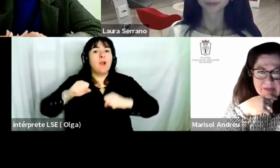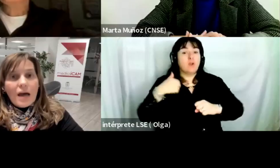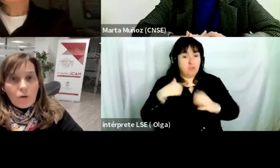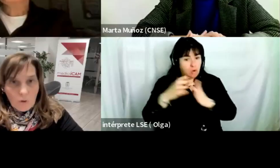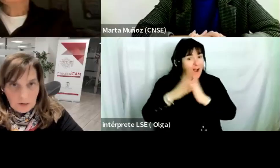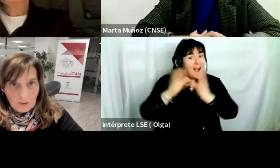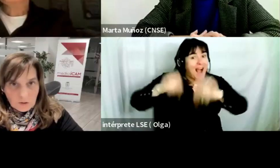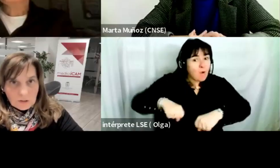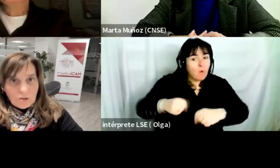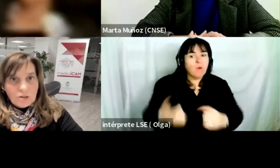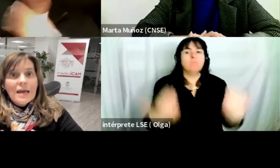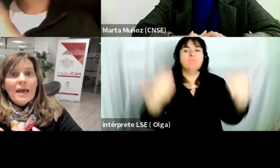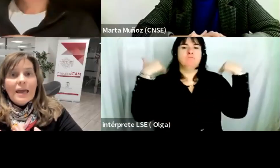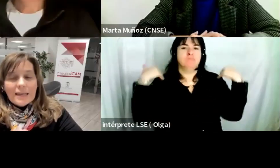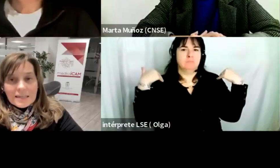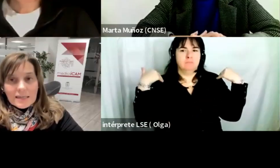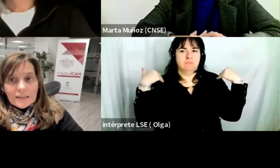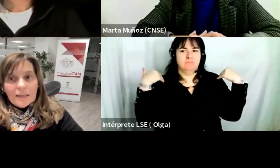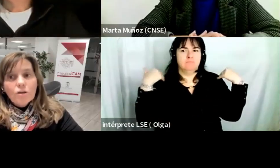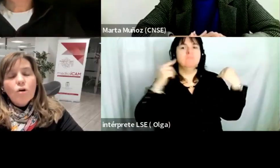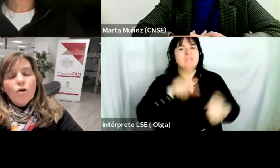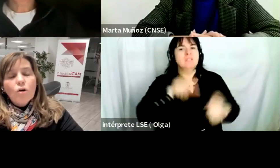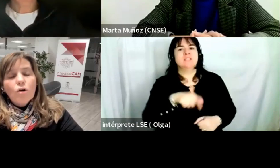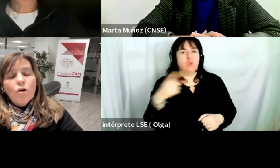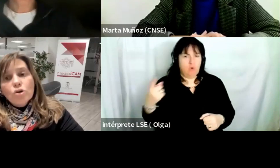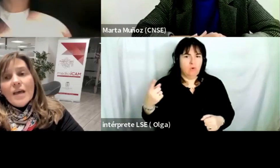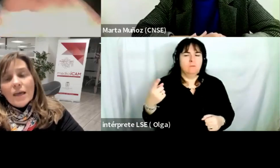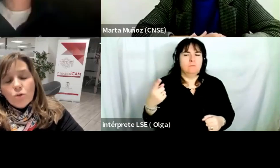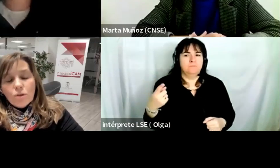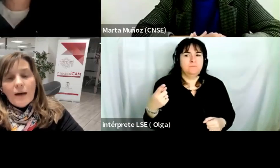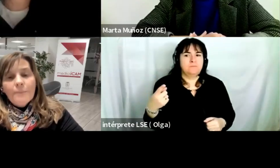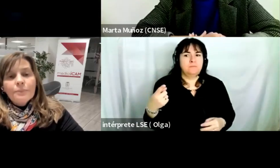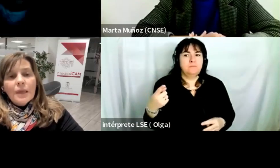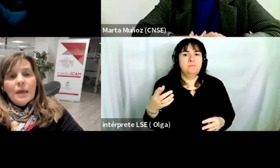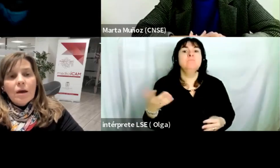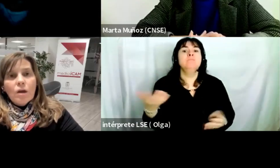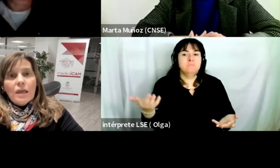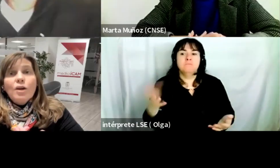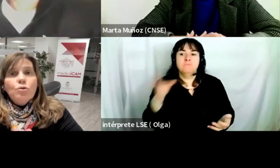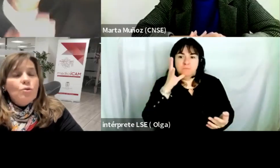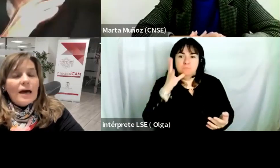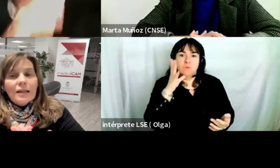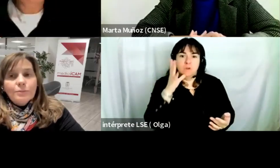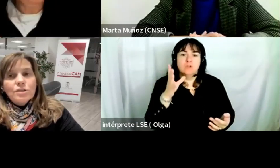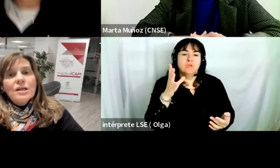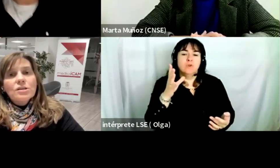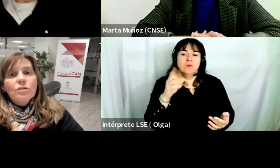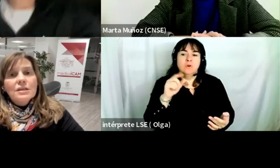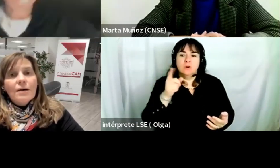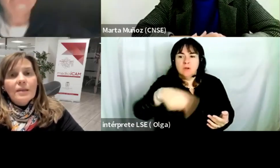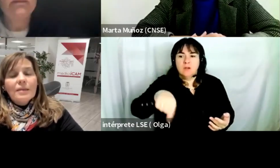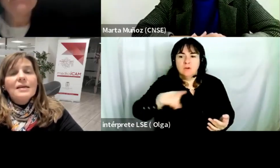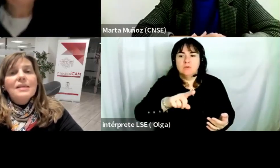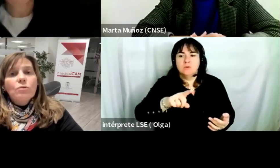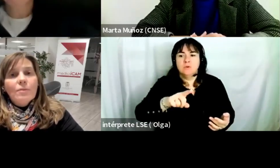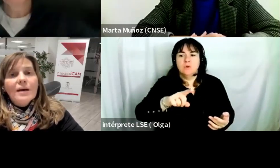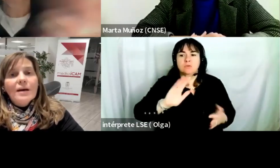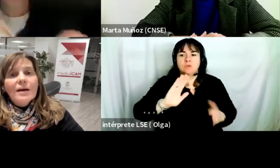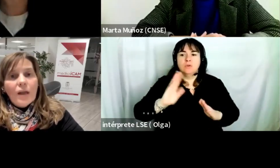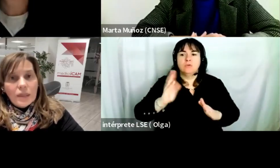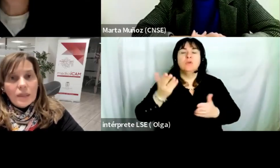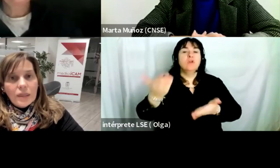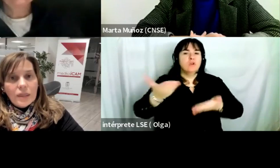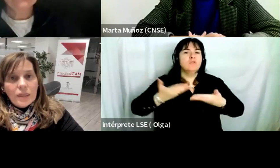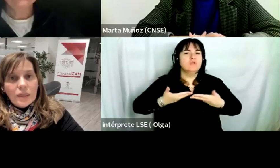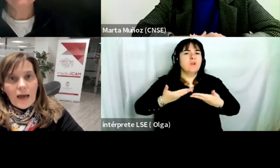esos mismos acuerdos. Entonces, en ese sentido, nos ayuda y ayuda a las personas con discapacidad